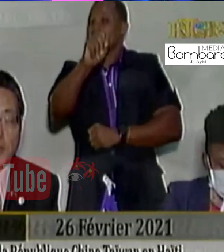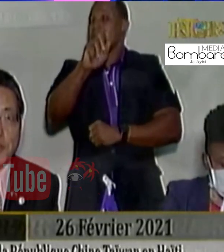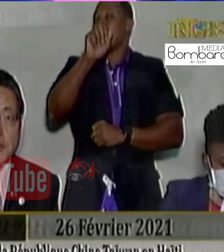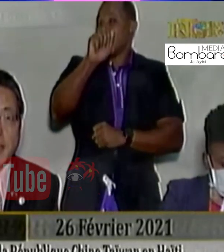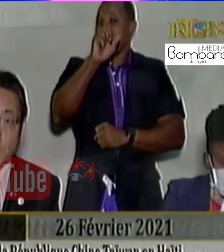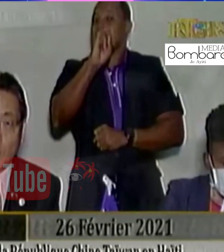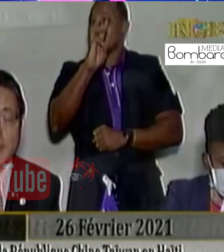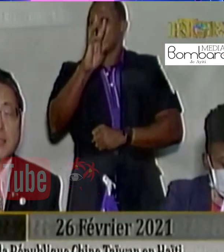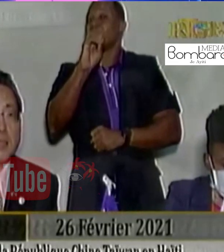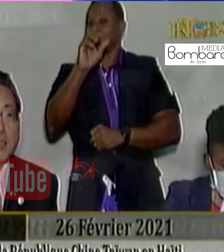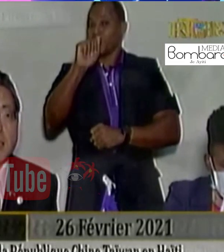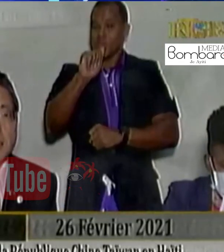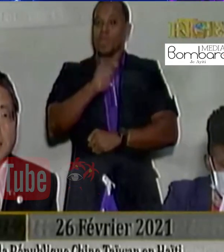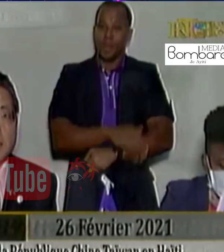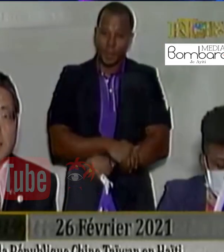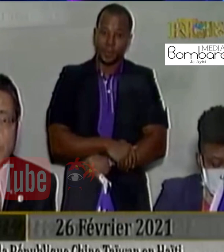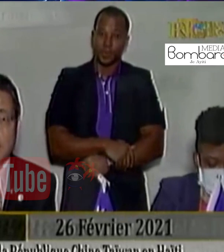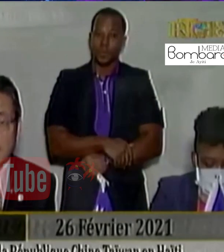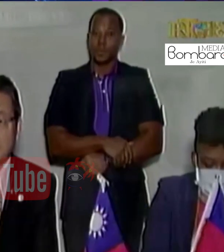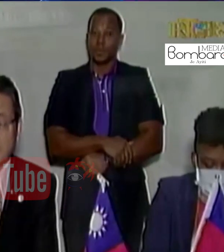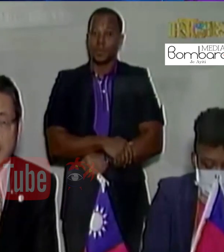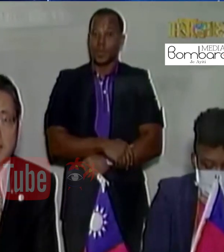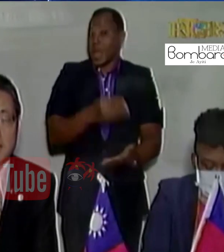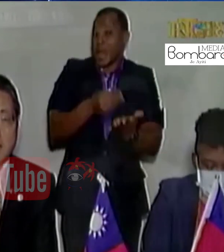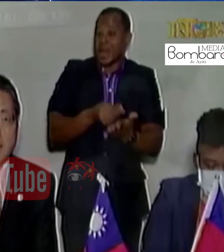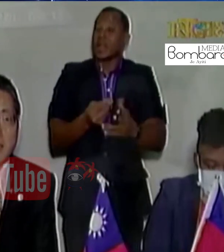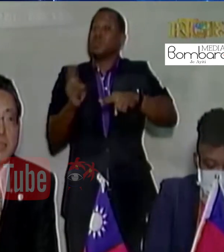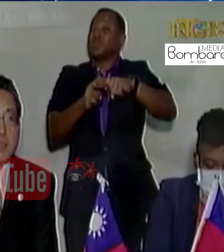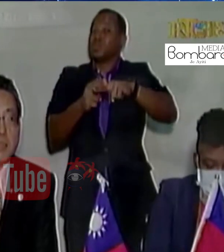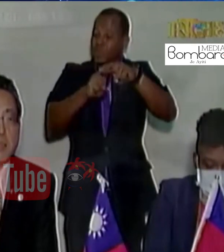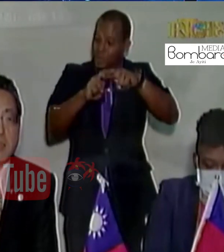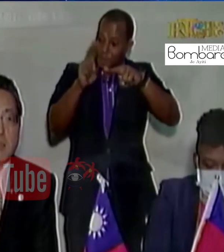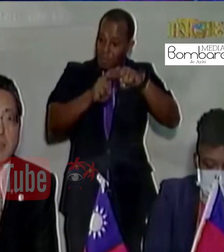la croissance économique de Taïwan de l'année dernière